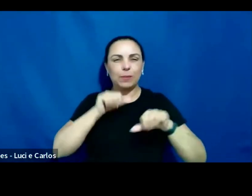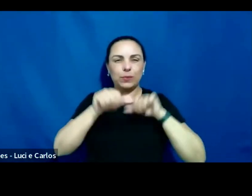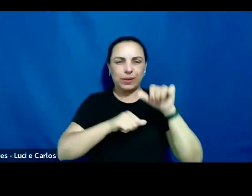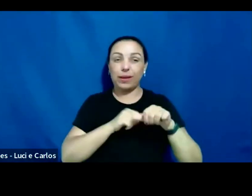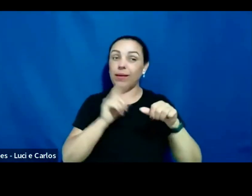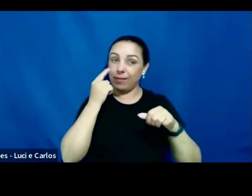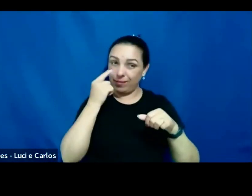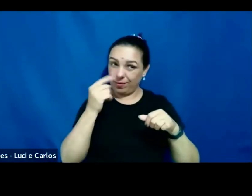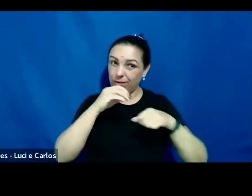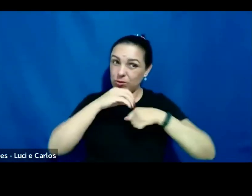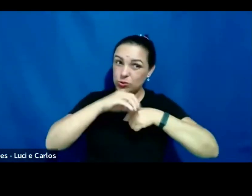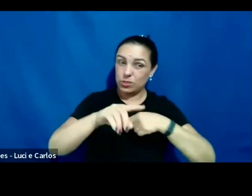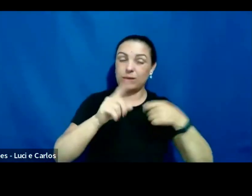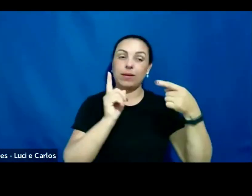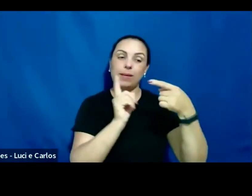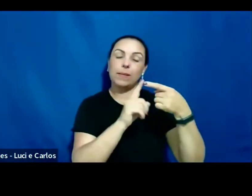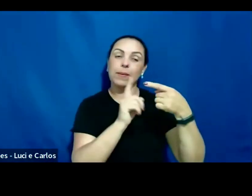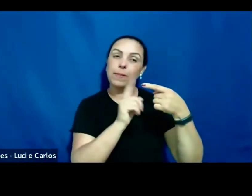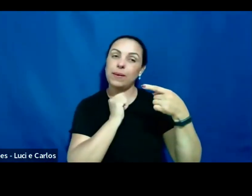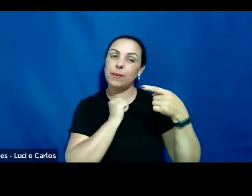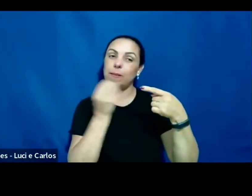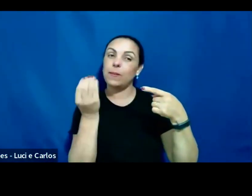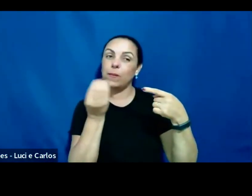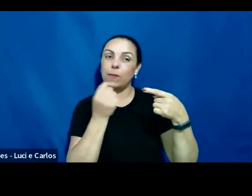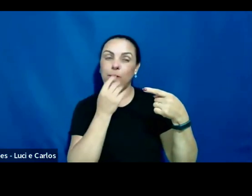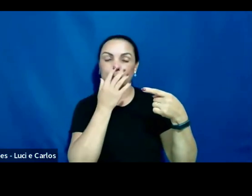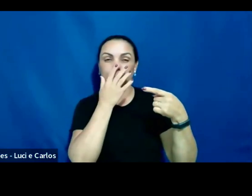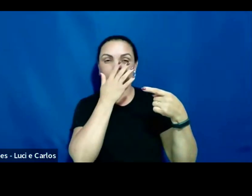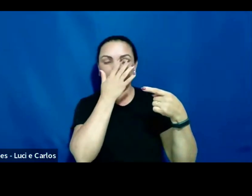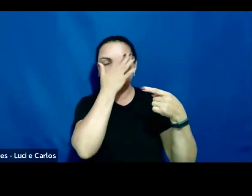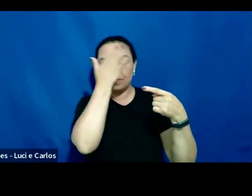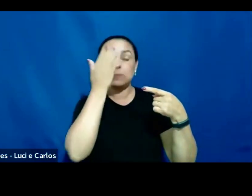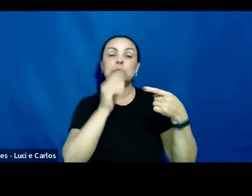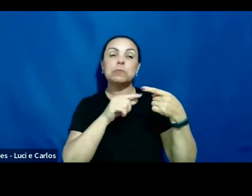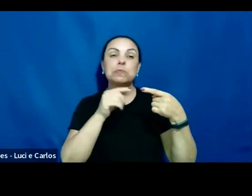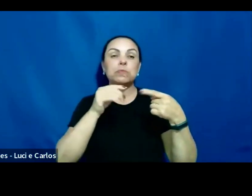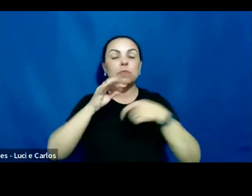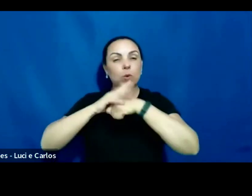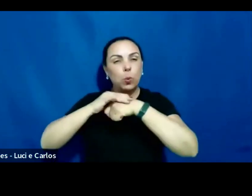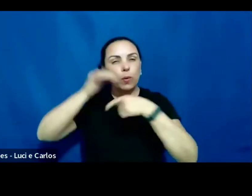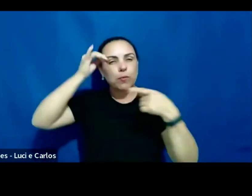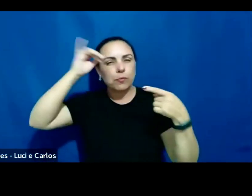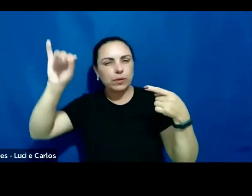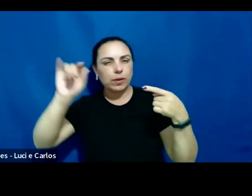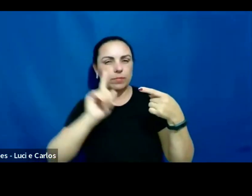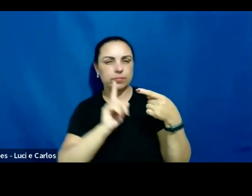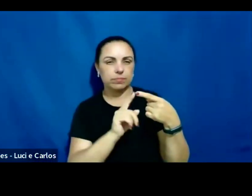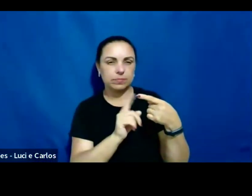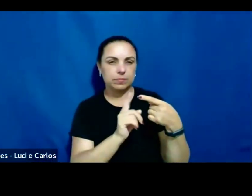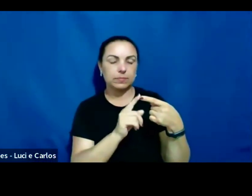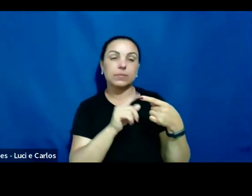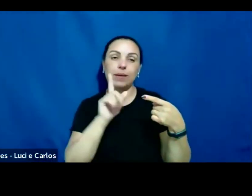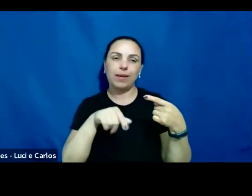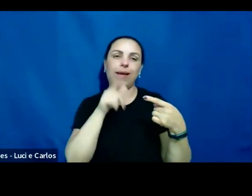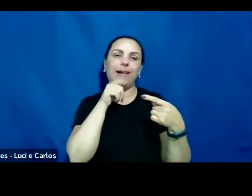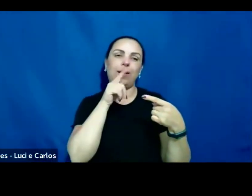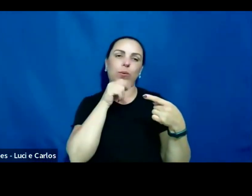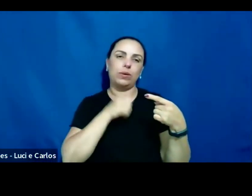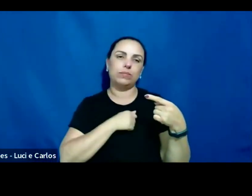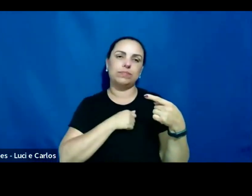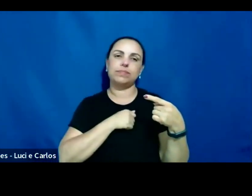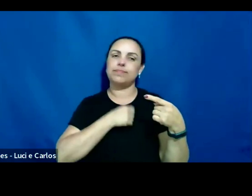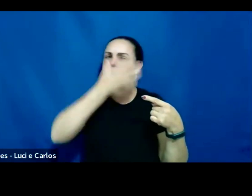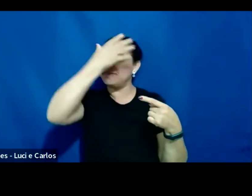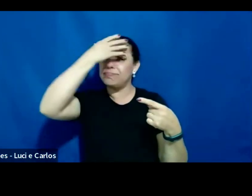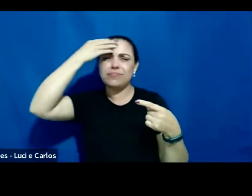passo, como que a gente tem que ajudar a prevenir até tratar a trombose? Primeiro passo, uma boa hidratação. Não se